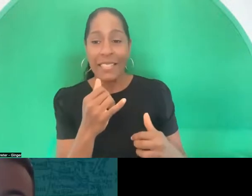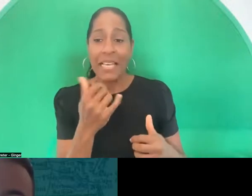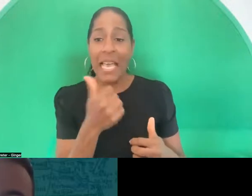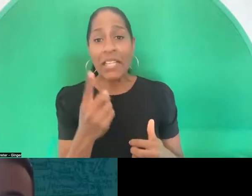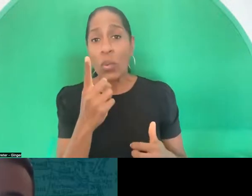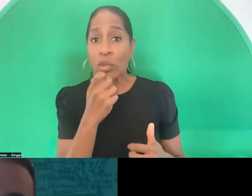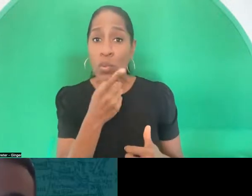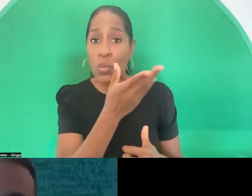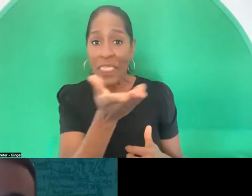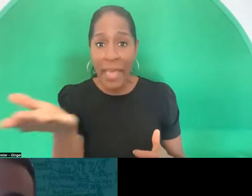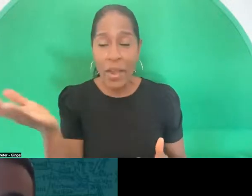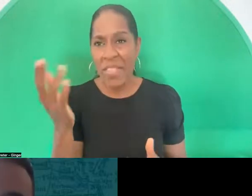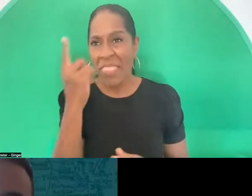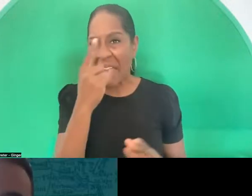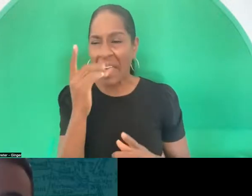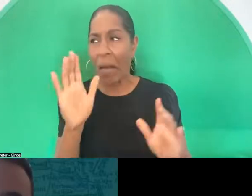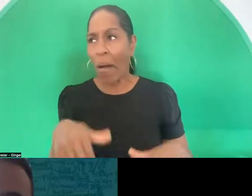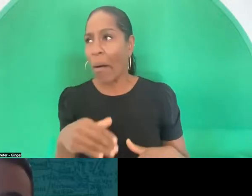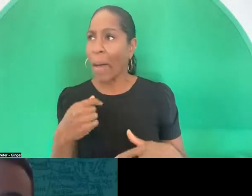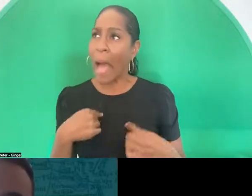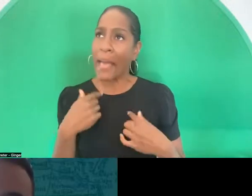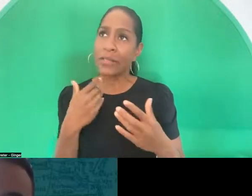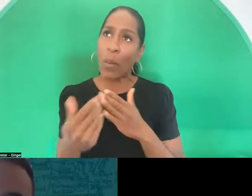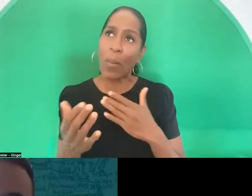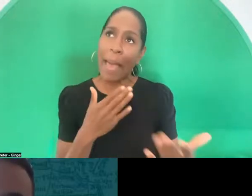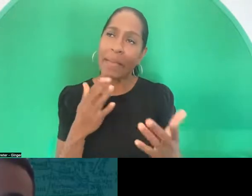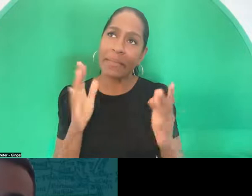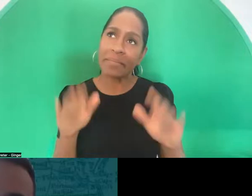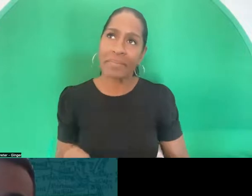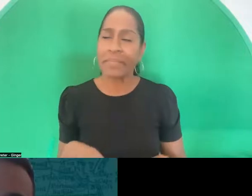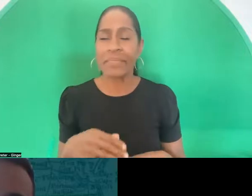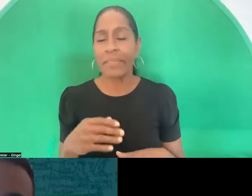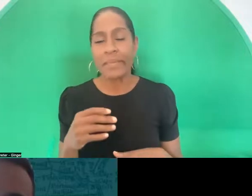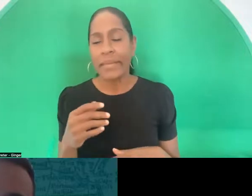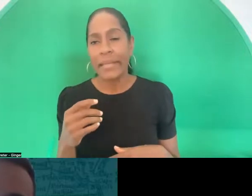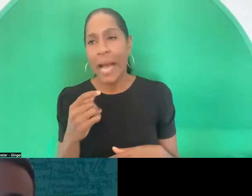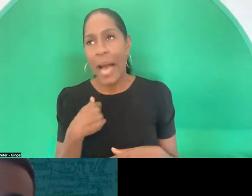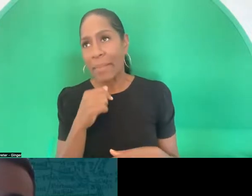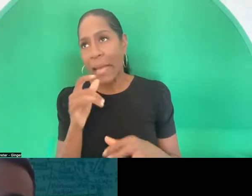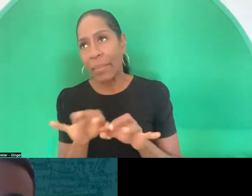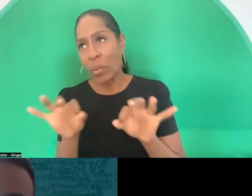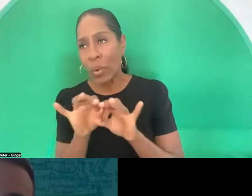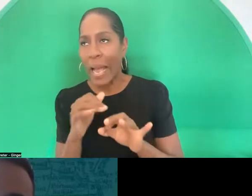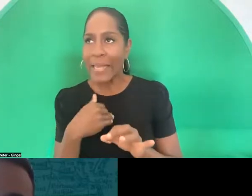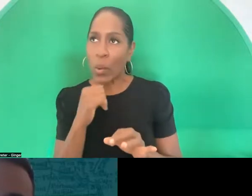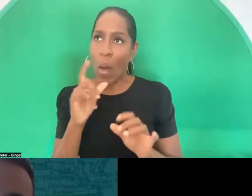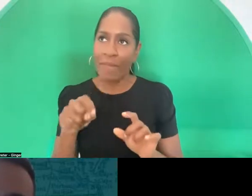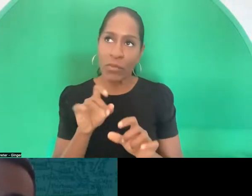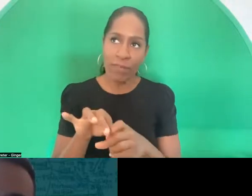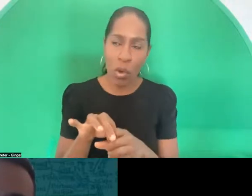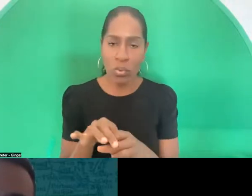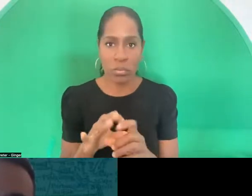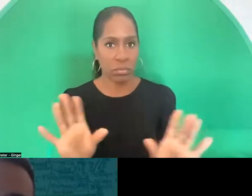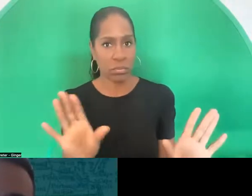que piense mi voz No importa la voz individual no importa y demasiadas personas porque tengo que votar yo